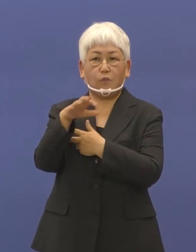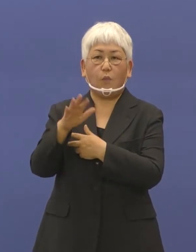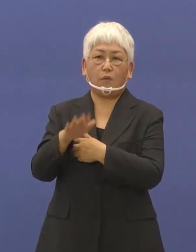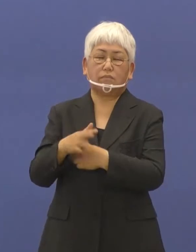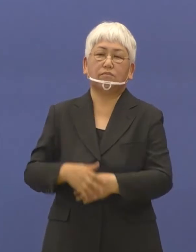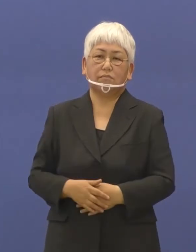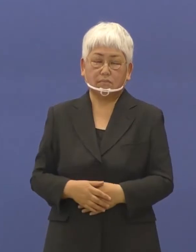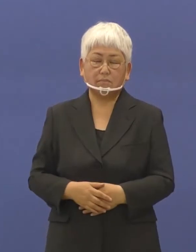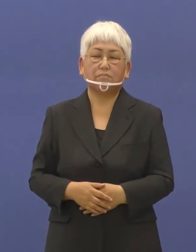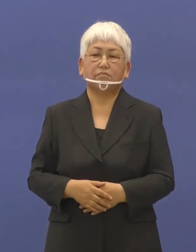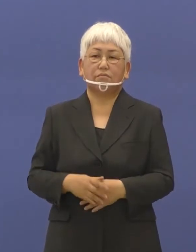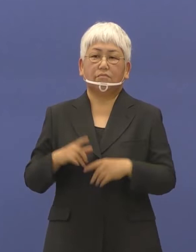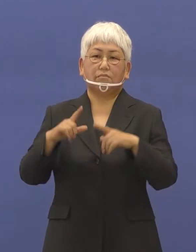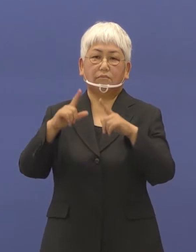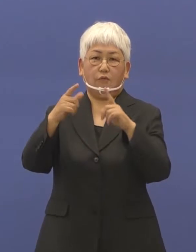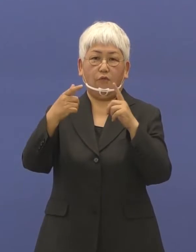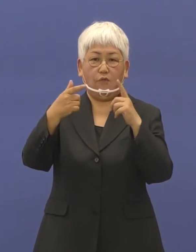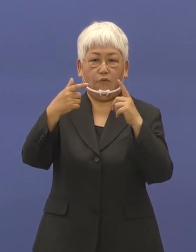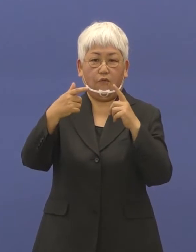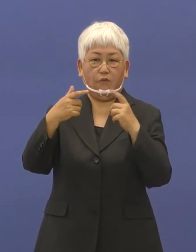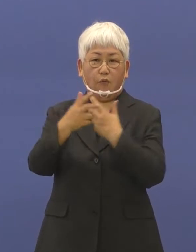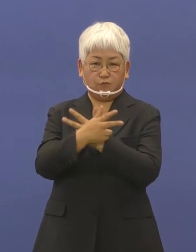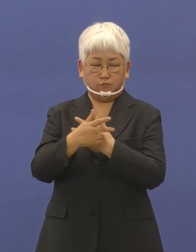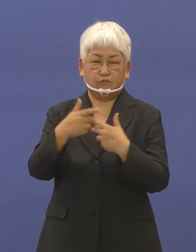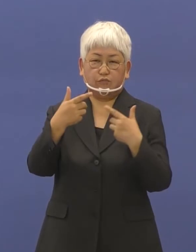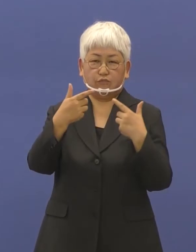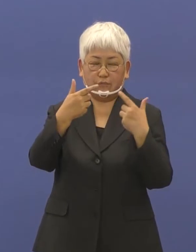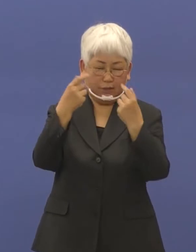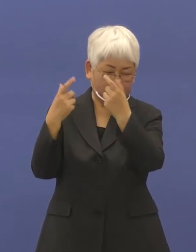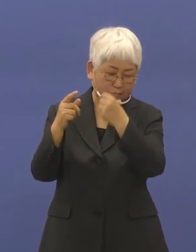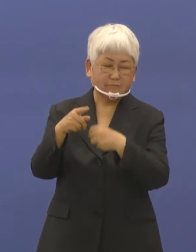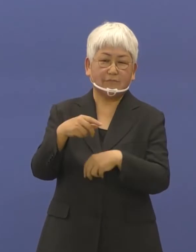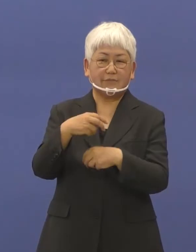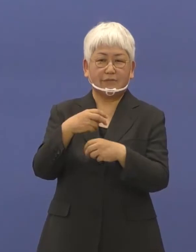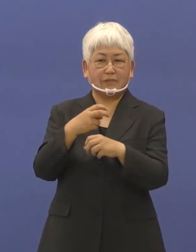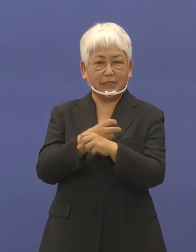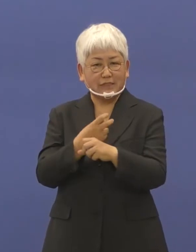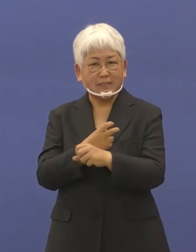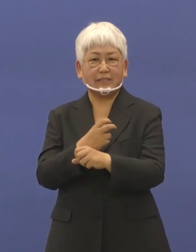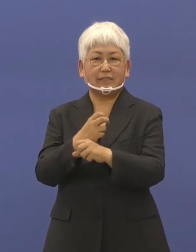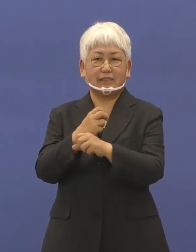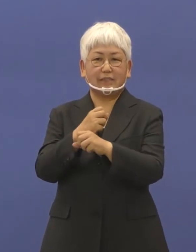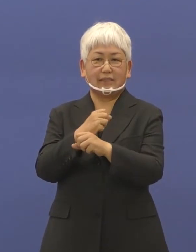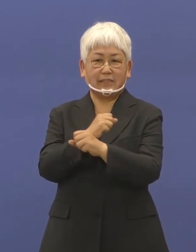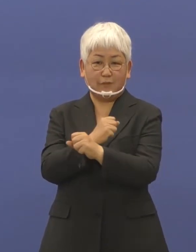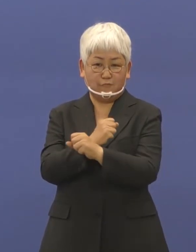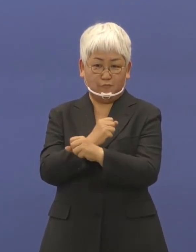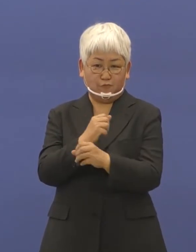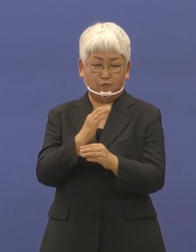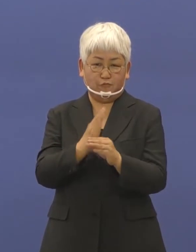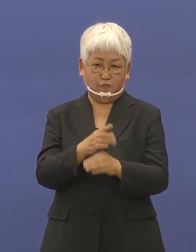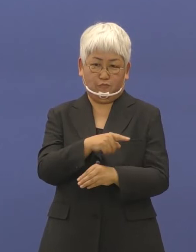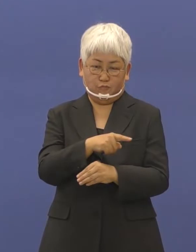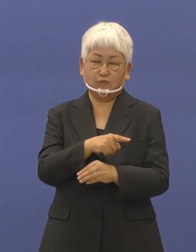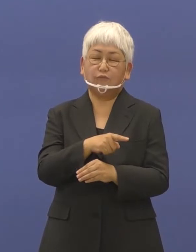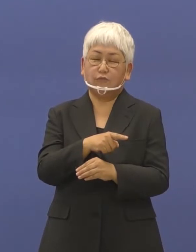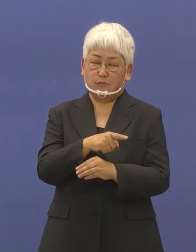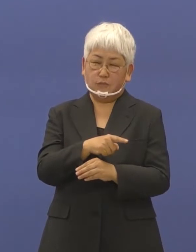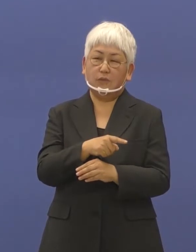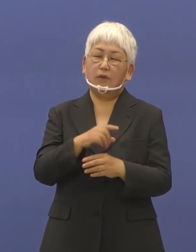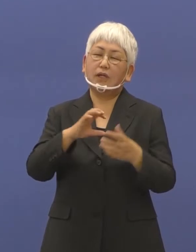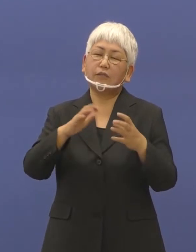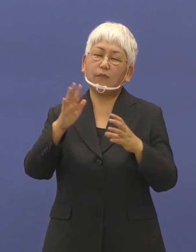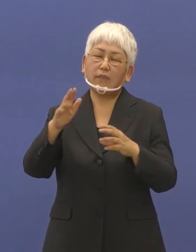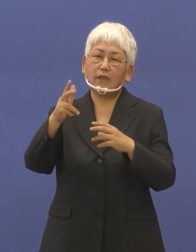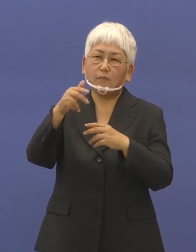の、地域振興の先端研究している人たち、プラチナ社会の研究している人たちもどんどん岩手